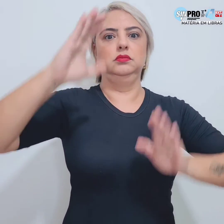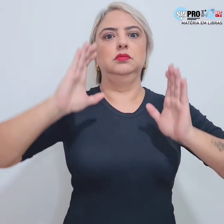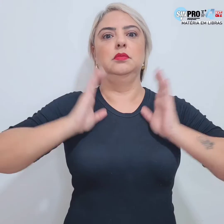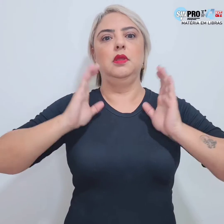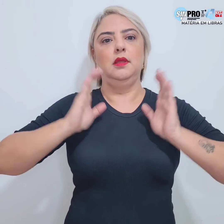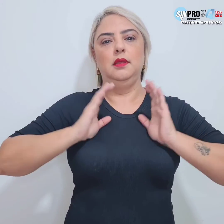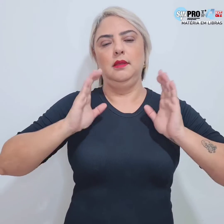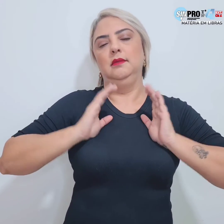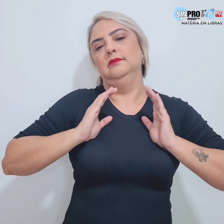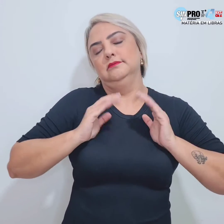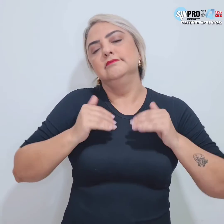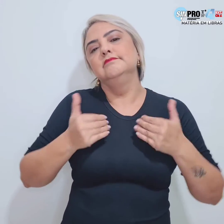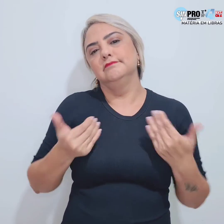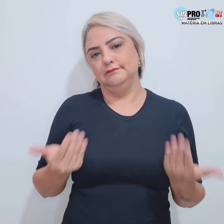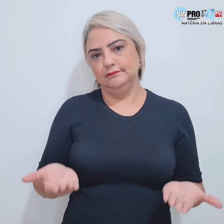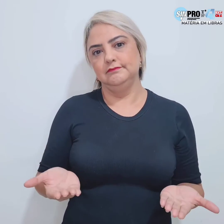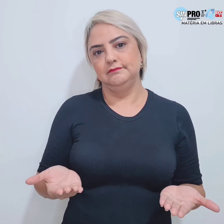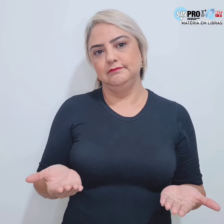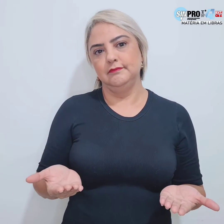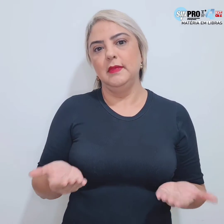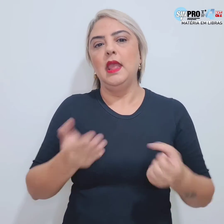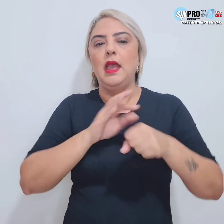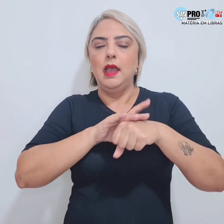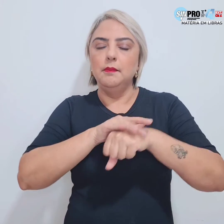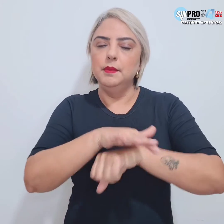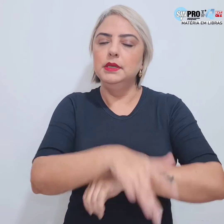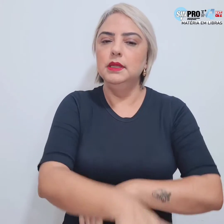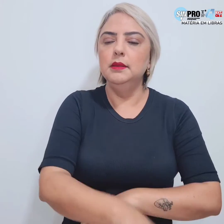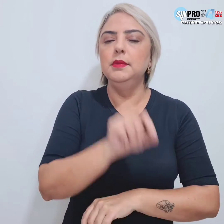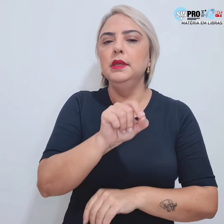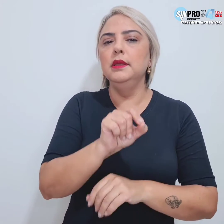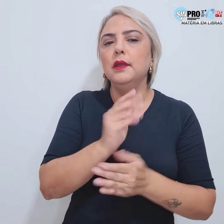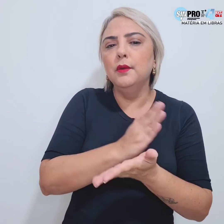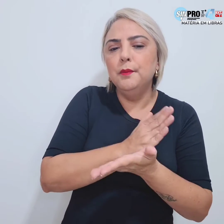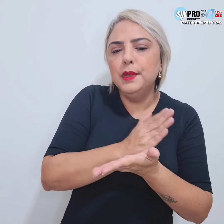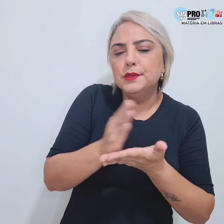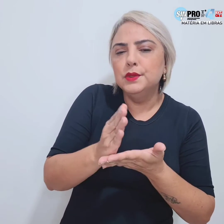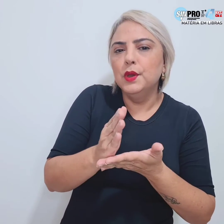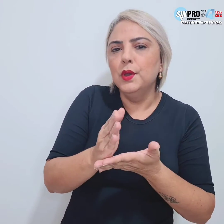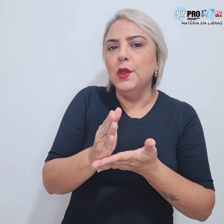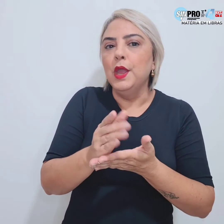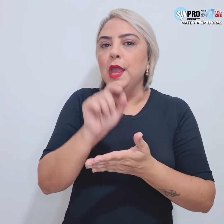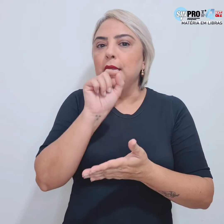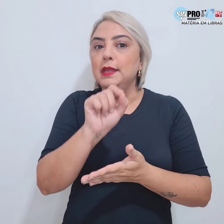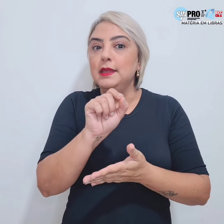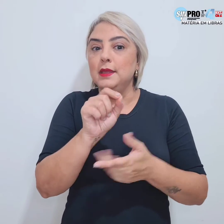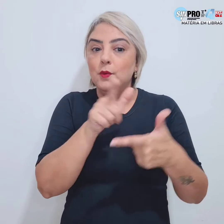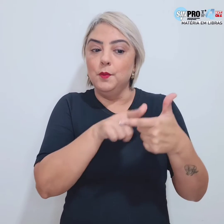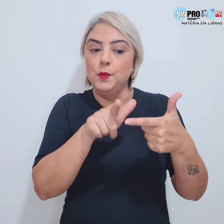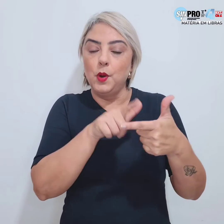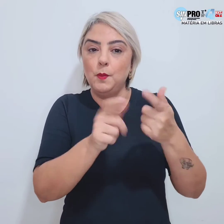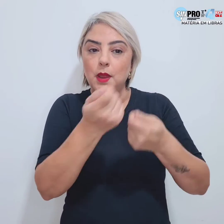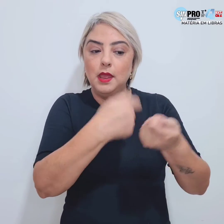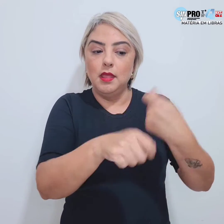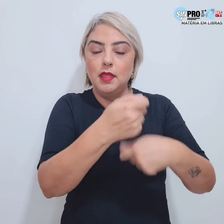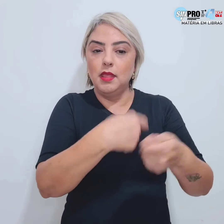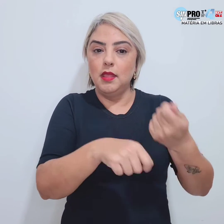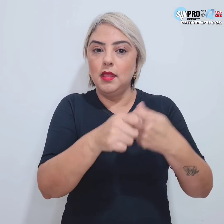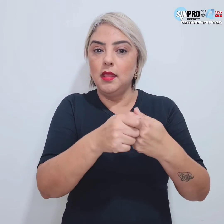Coincidência ou não, a pandemia surgiu bem no momento em que a crise econômica abraçou o mundo